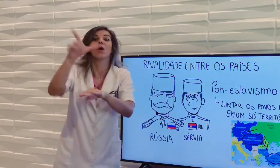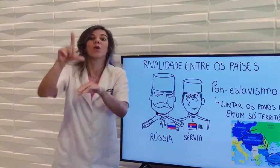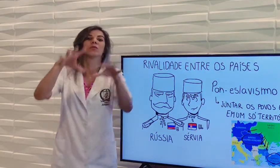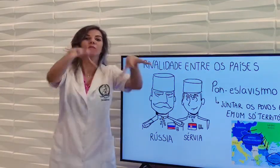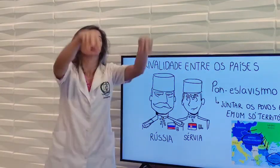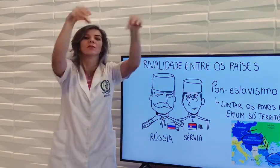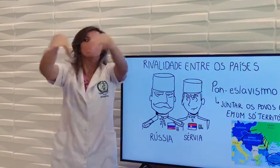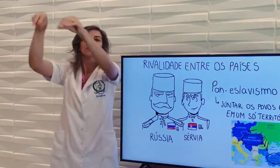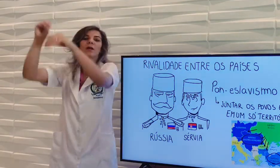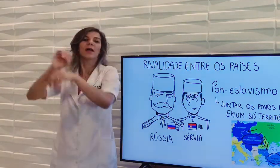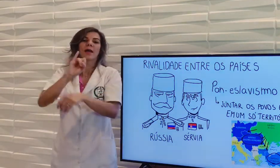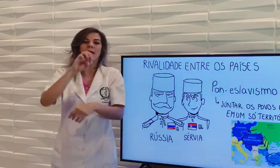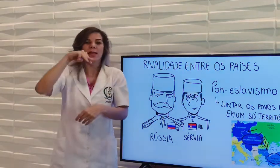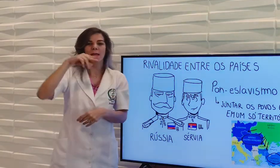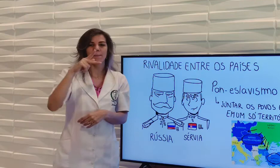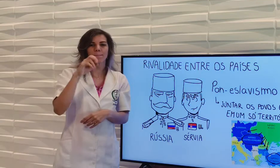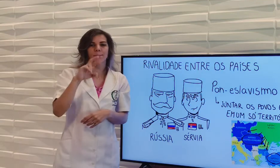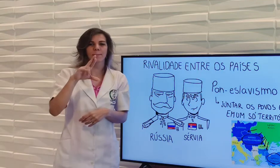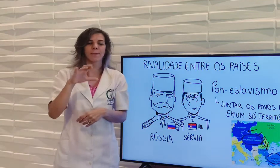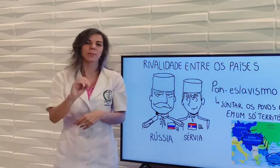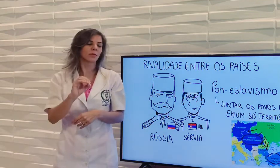dos povos eslavos estavam dominados por eles.